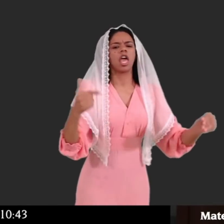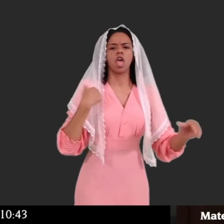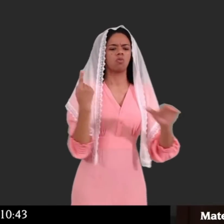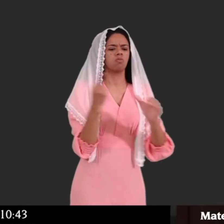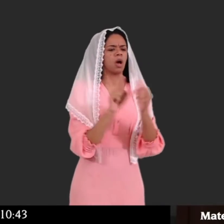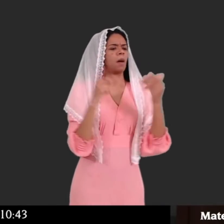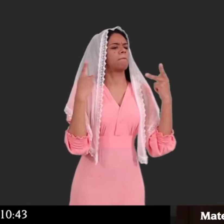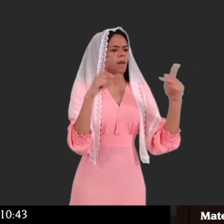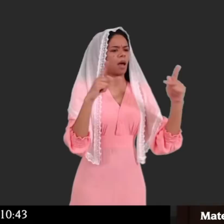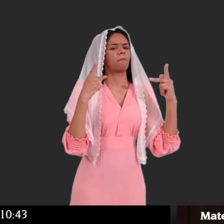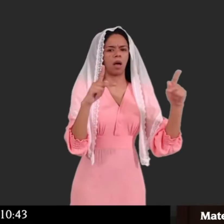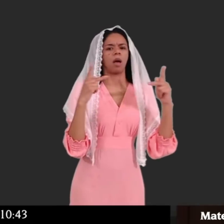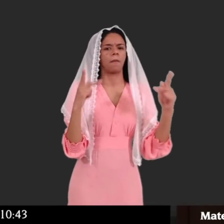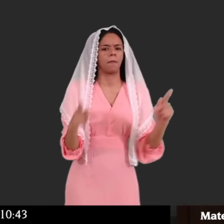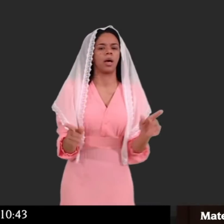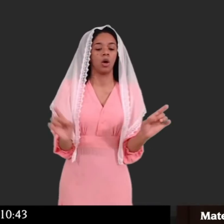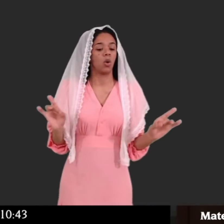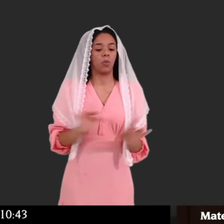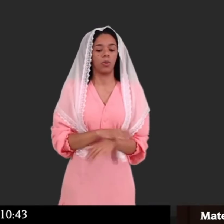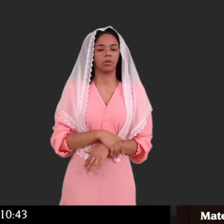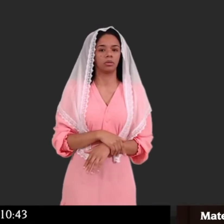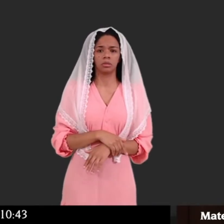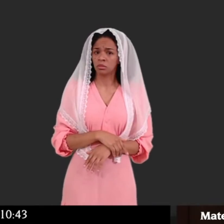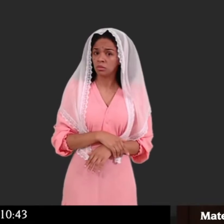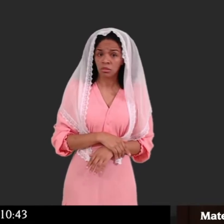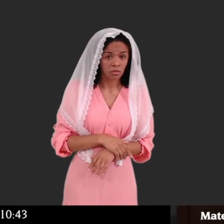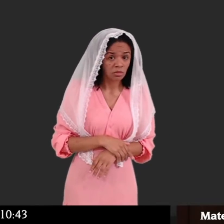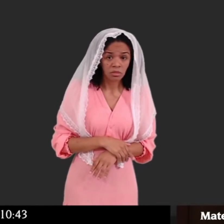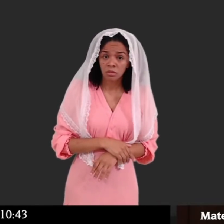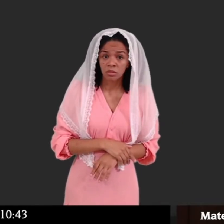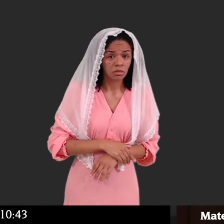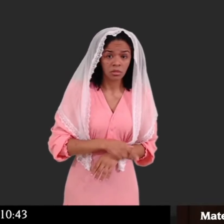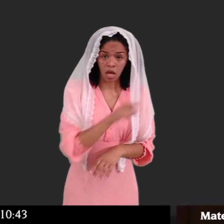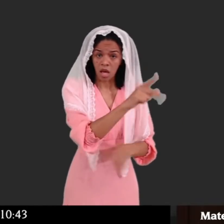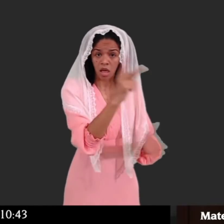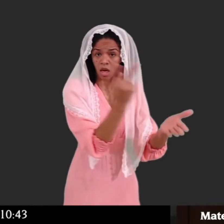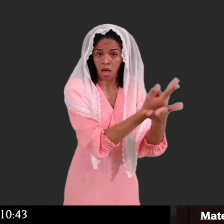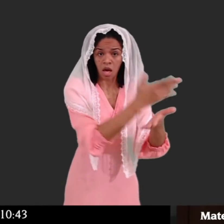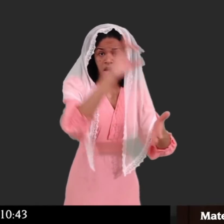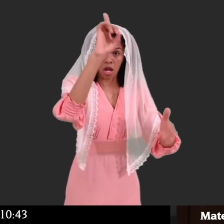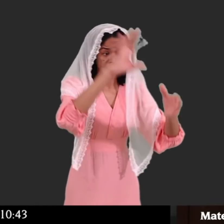igreja. Nada disso compromete Deus com quem pratica iniquidade.